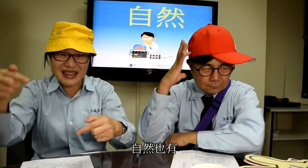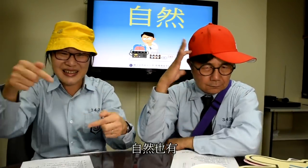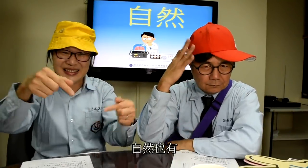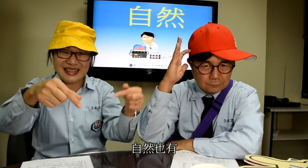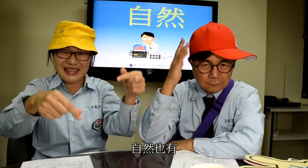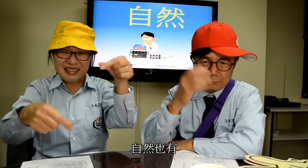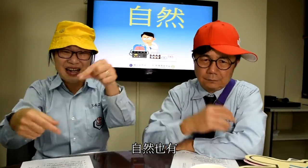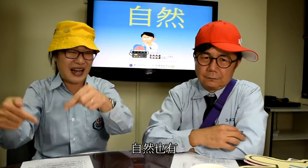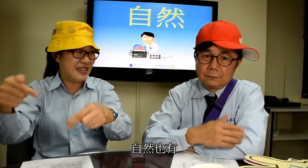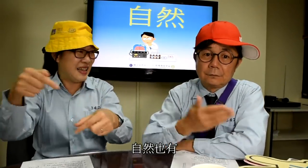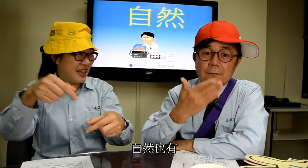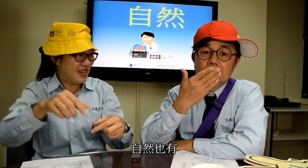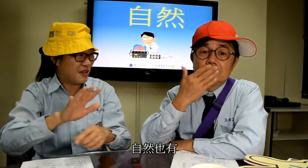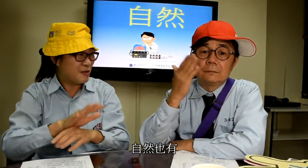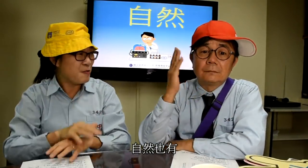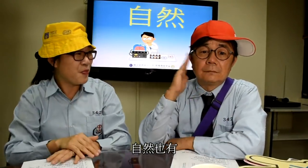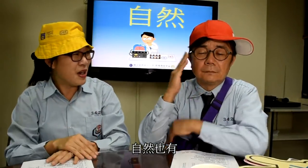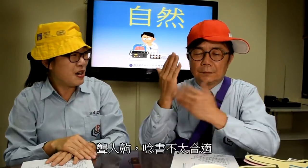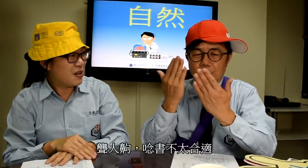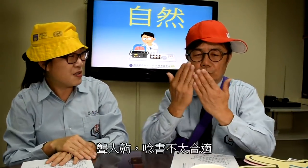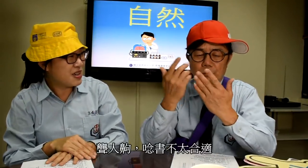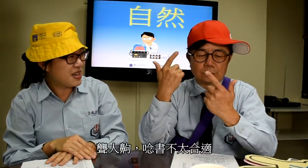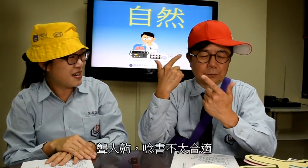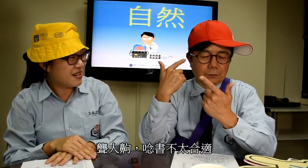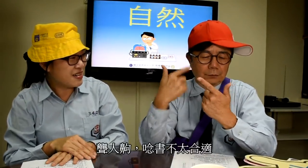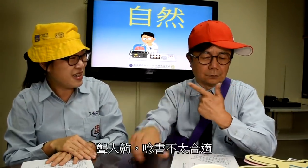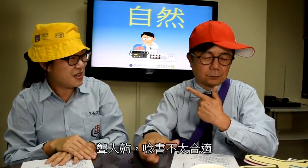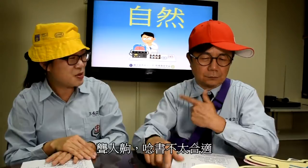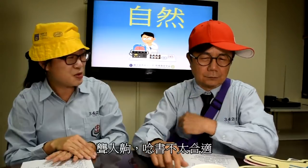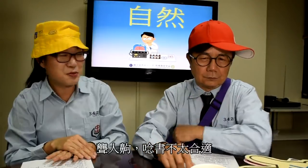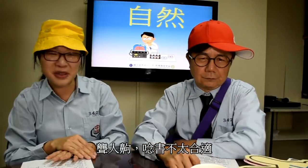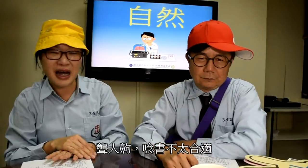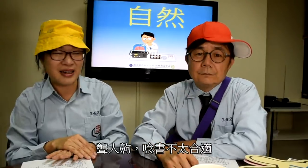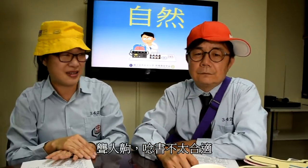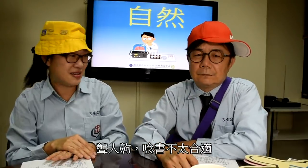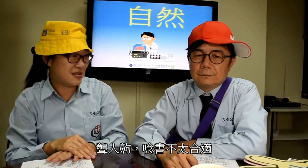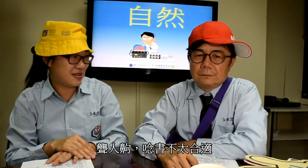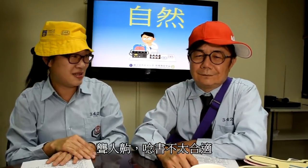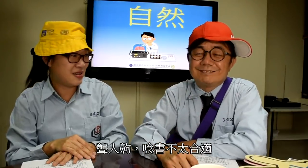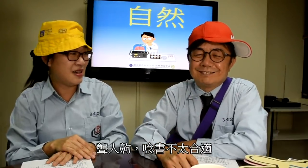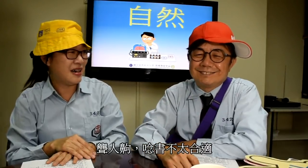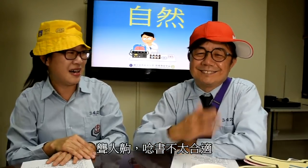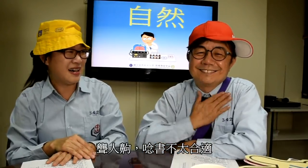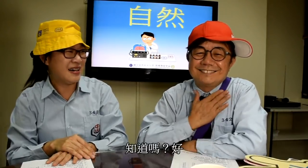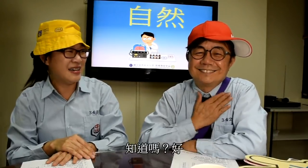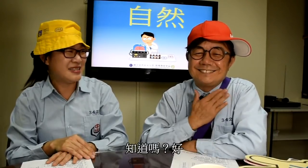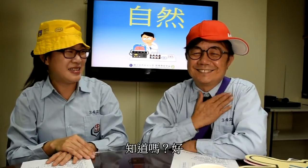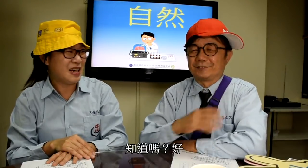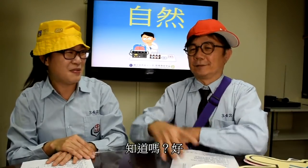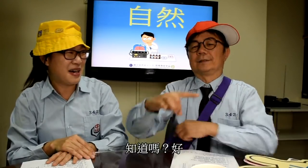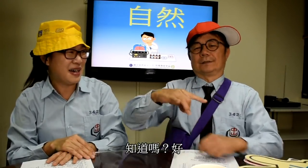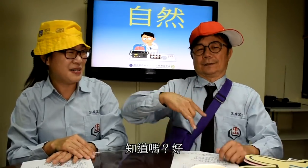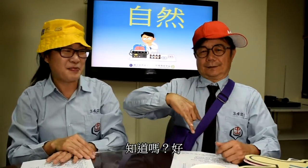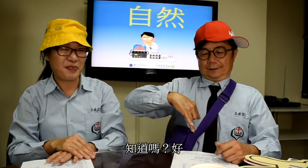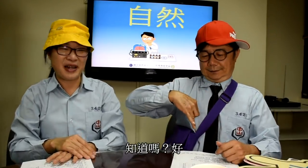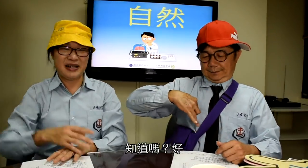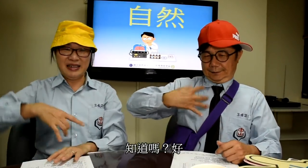自然也有，聋人哦念书不太合适，知道吗？